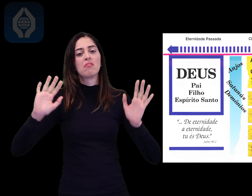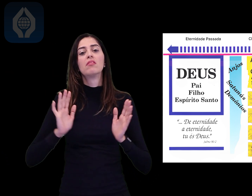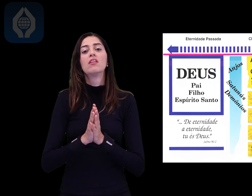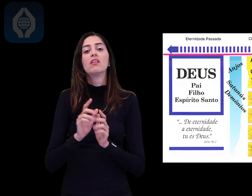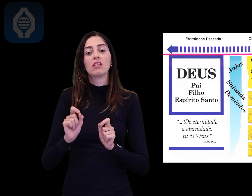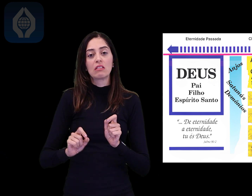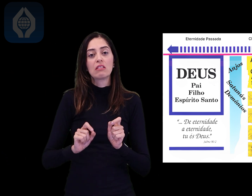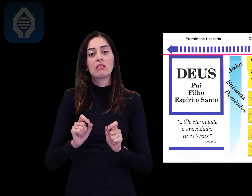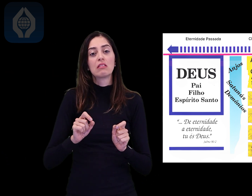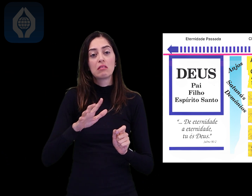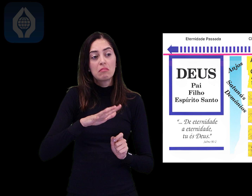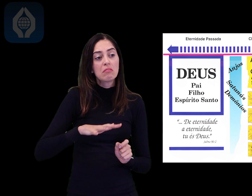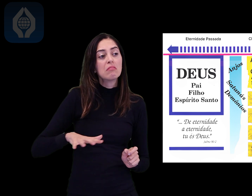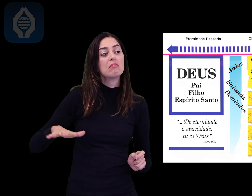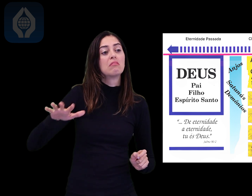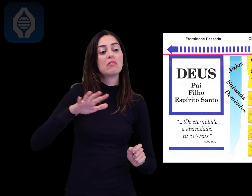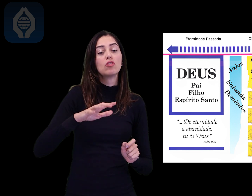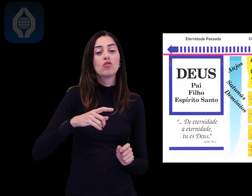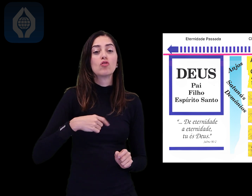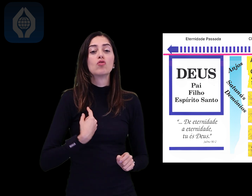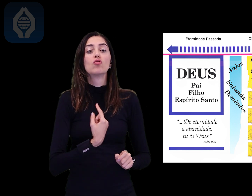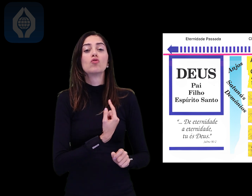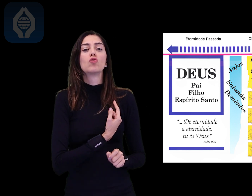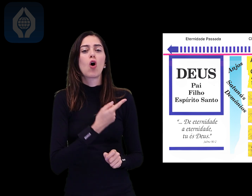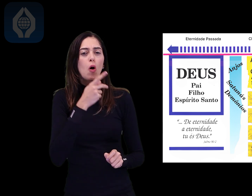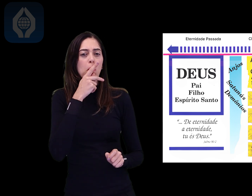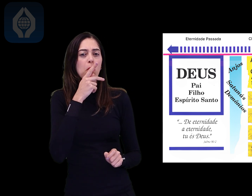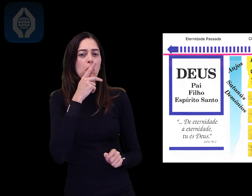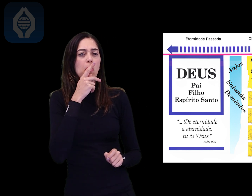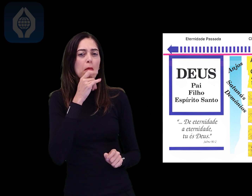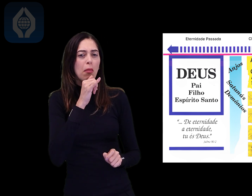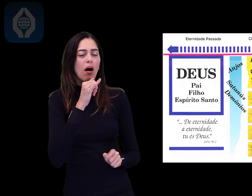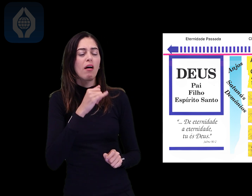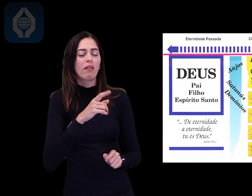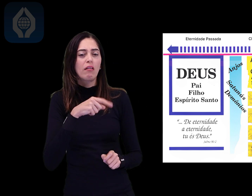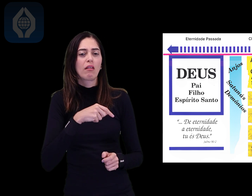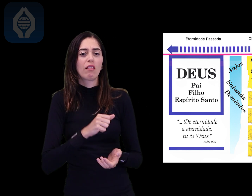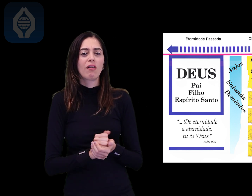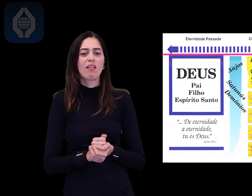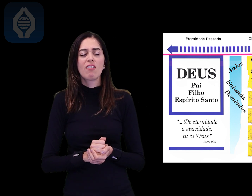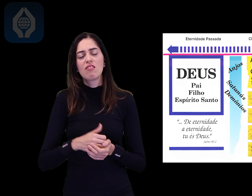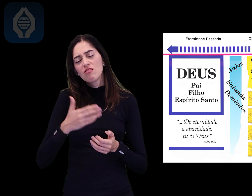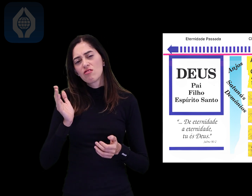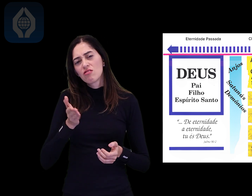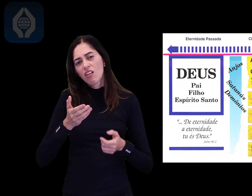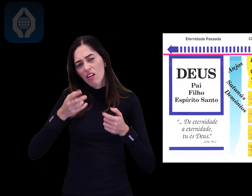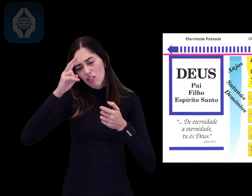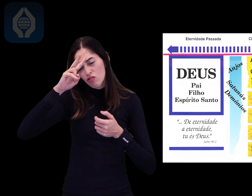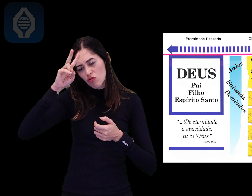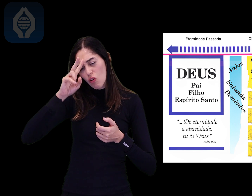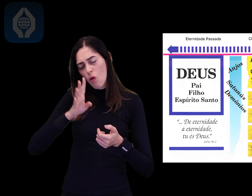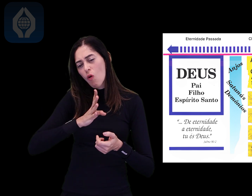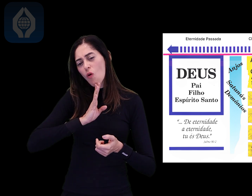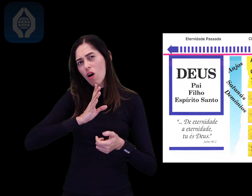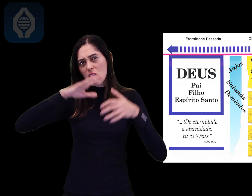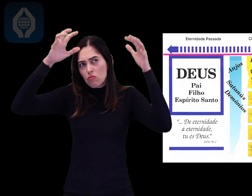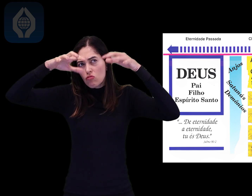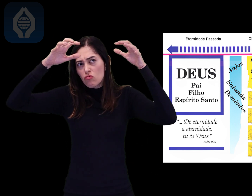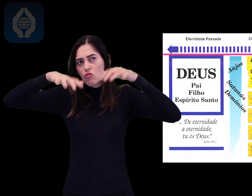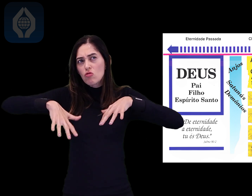nossos antepassados. Eles já o tinham ouvido sobre o dilúvio e sabiam que Deus era seu Criador. Todos